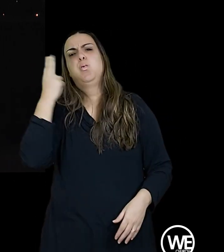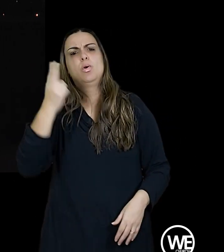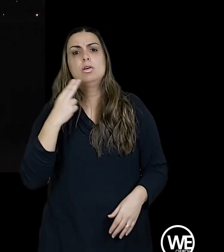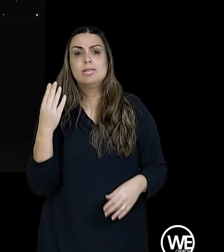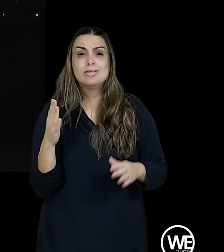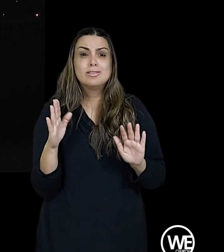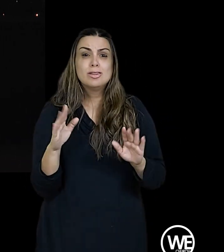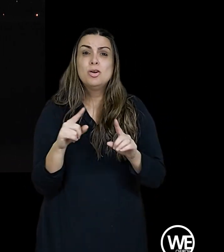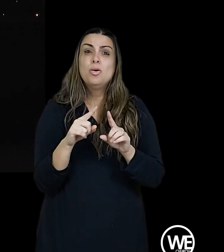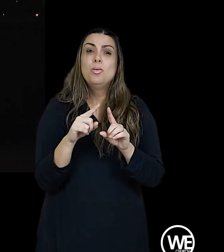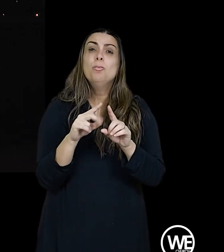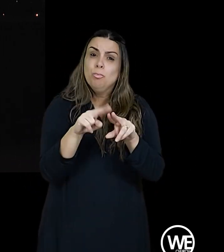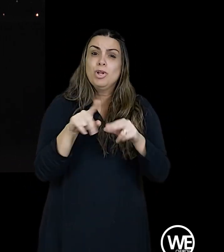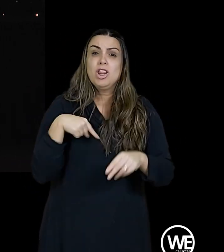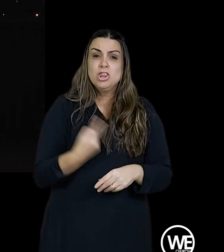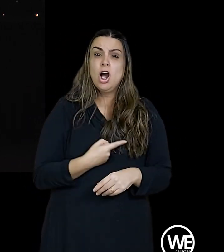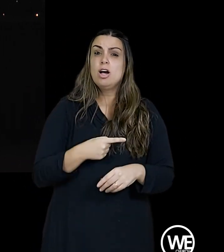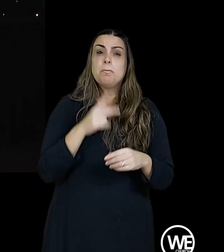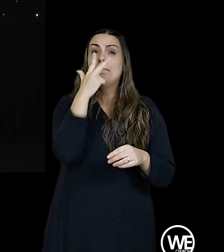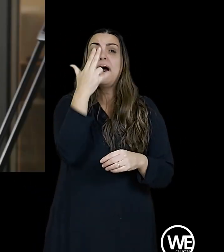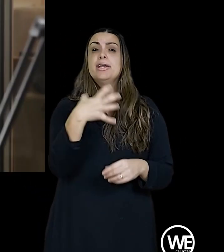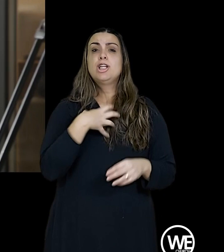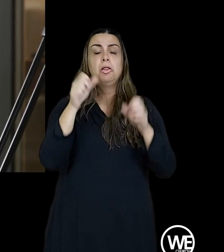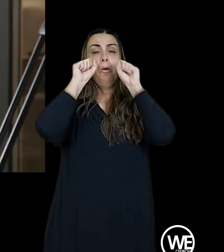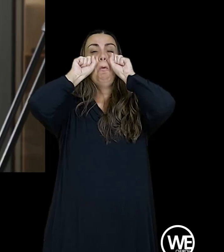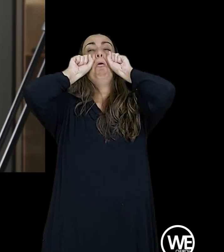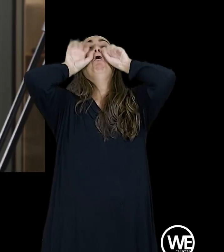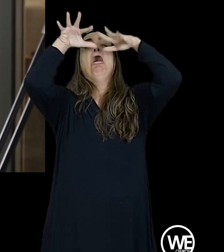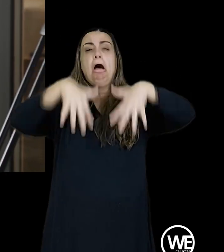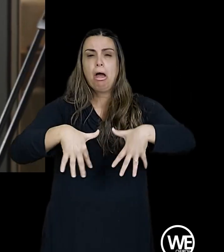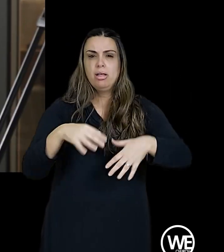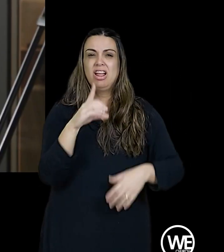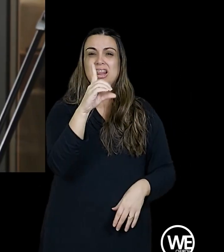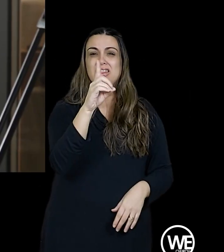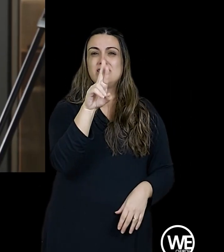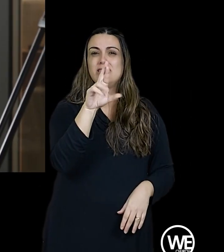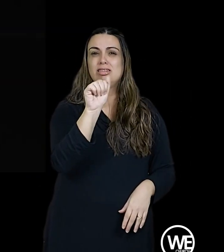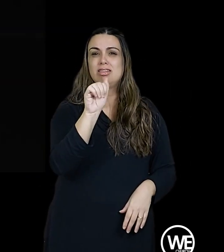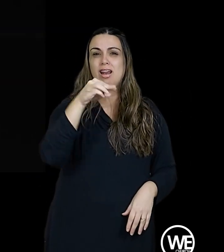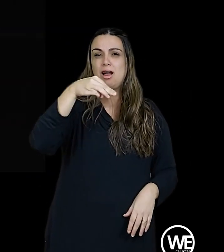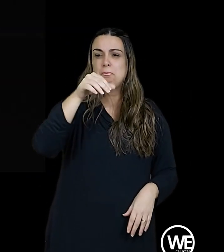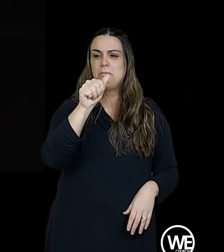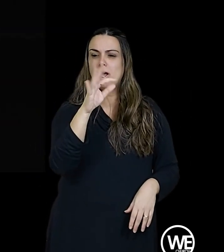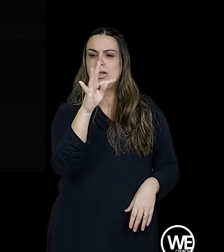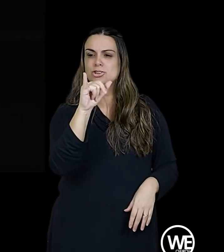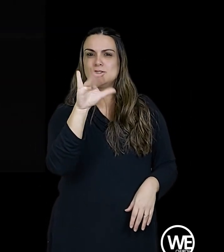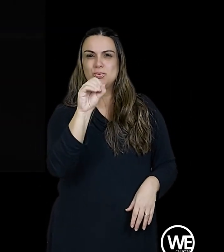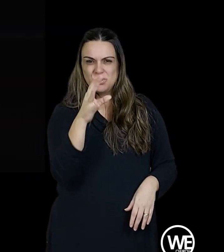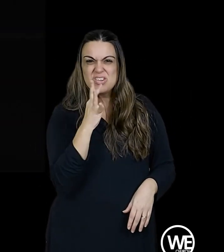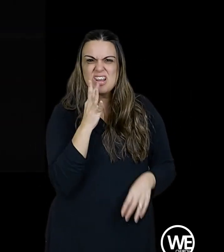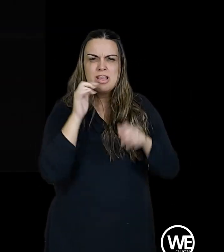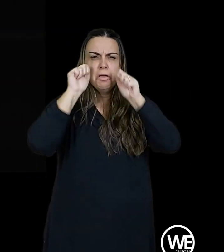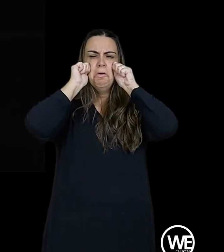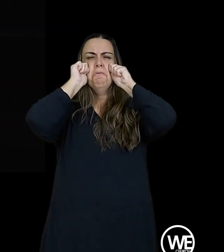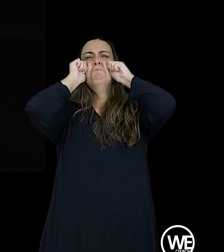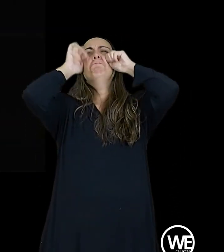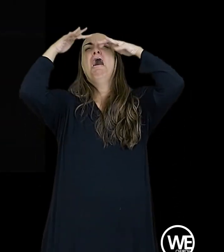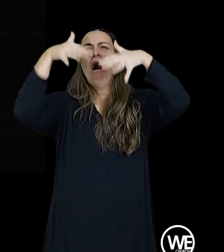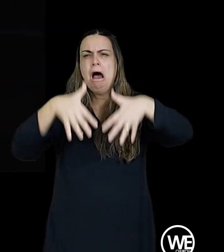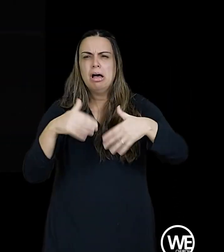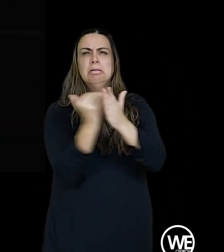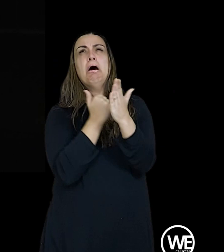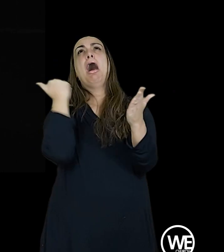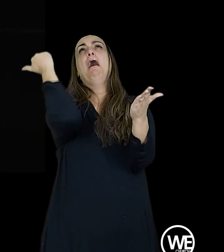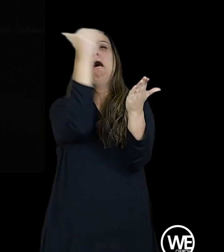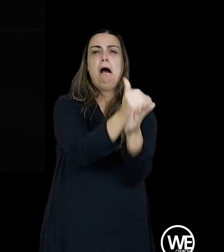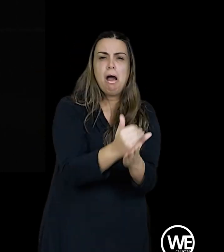Simplesmente porque nós somos dramáticos. O ser humano é muito dramático. O ser humano, ele subestima o